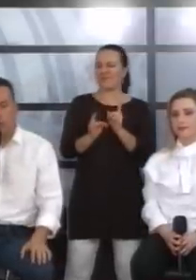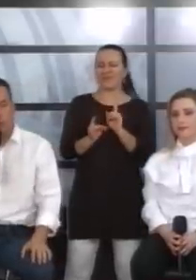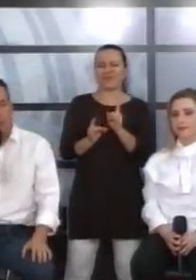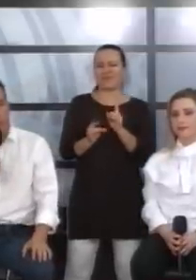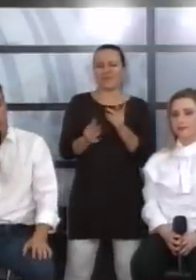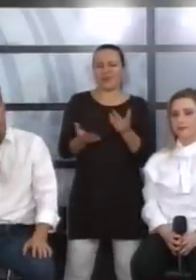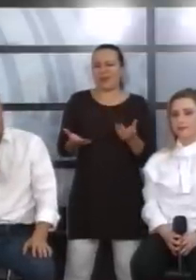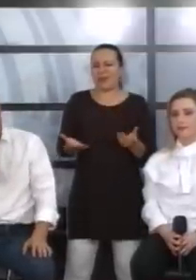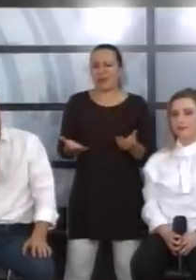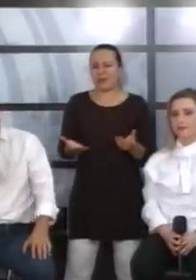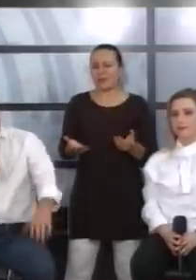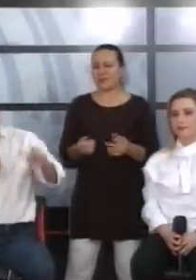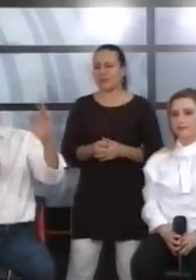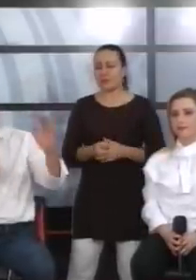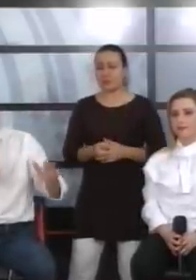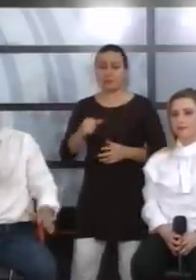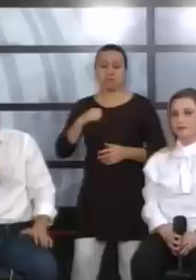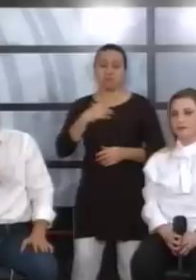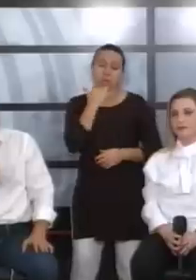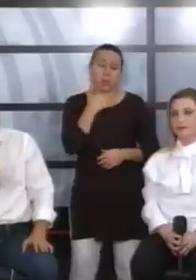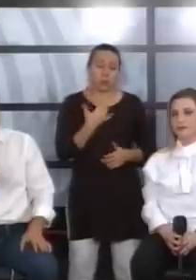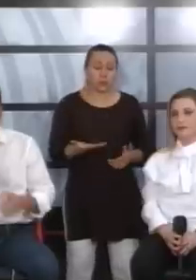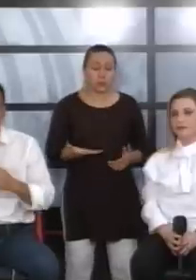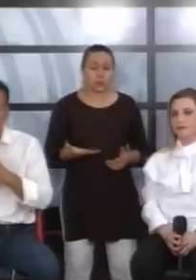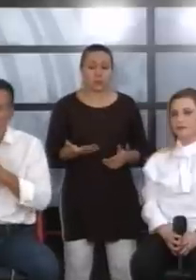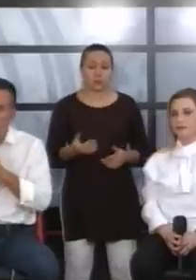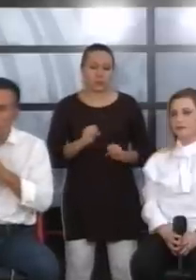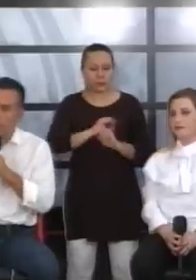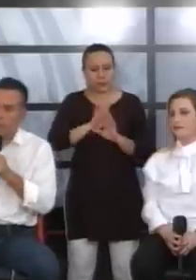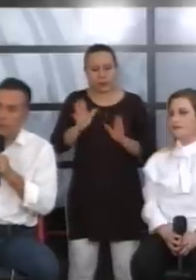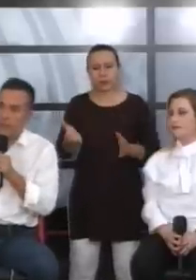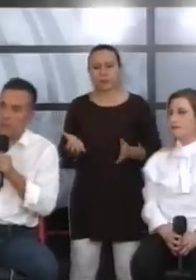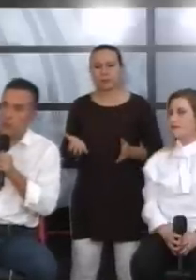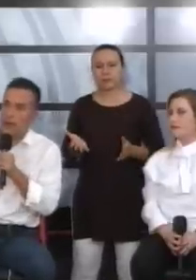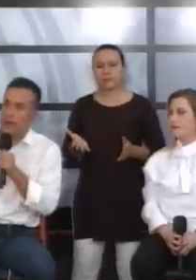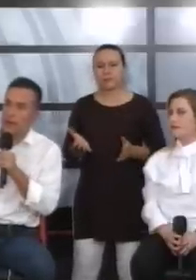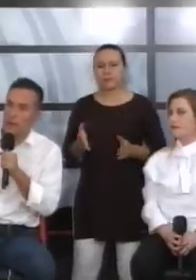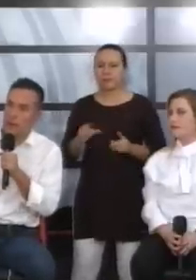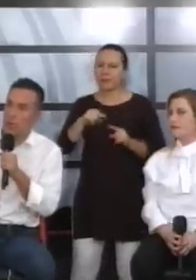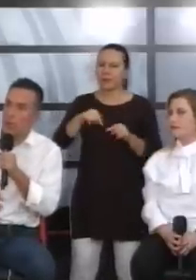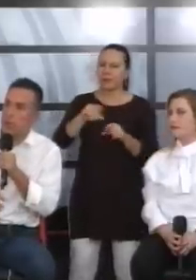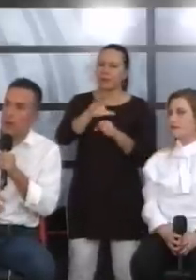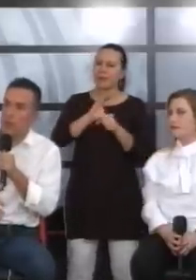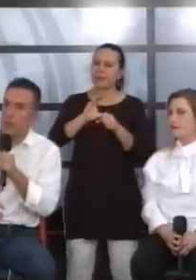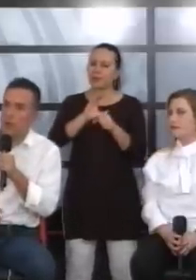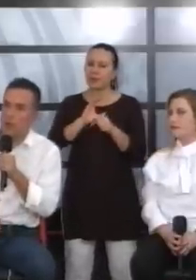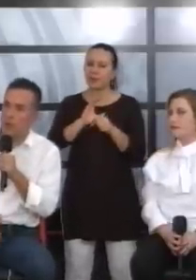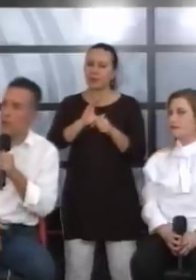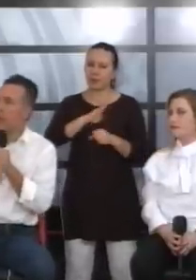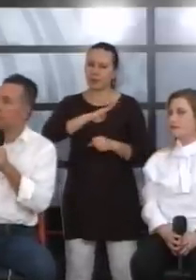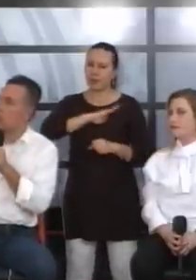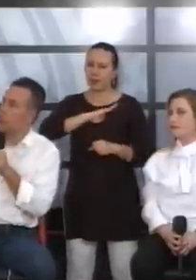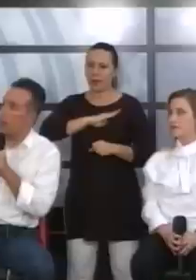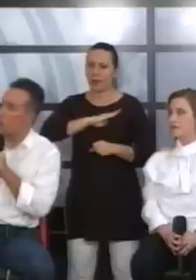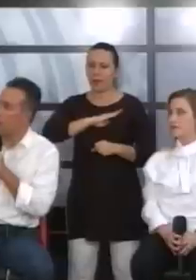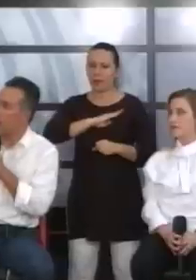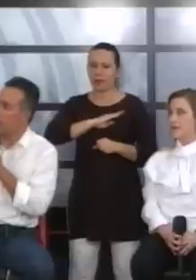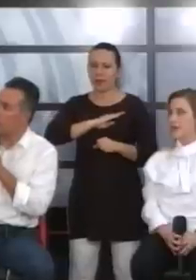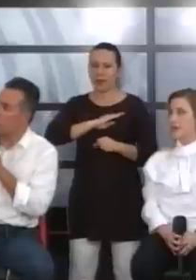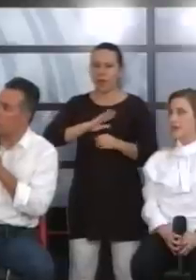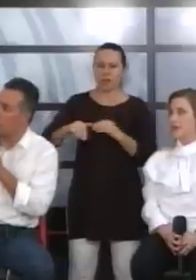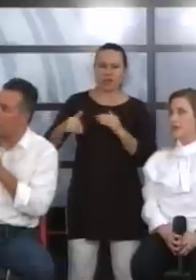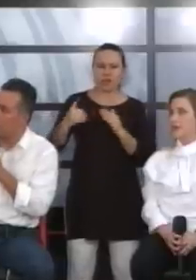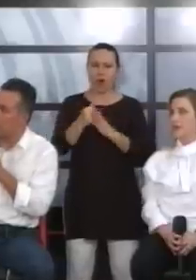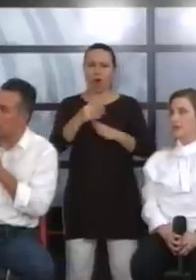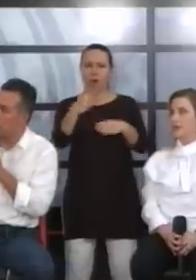supuesto, ha tenido errores. Por supuesto, la ciudad con Juan Pablo no resolvió absolutamente